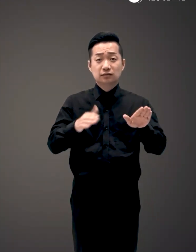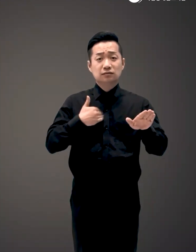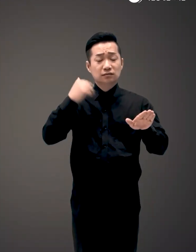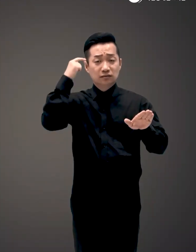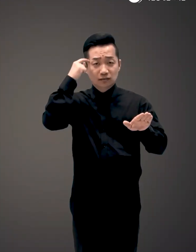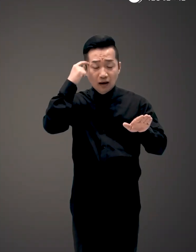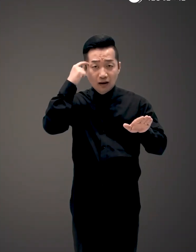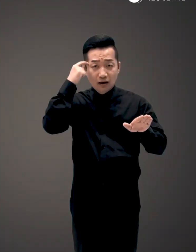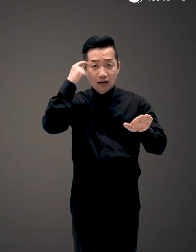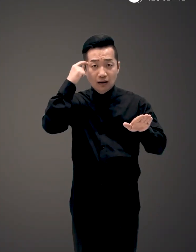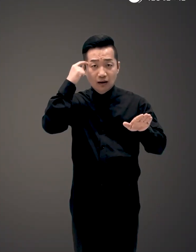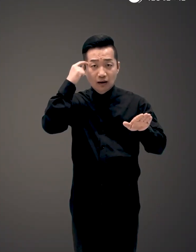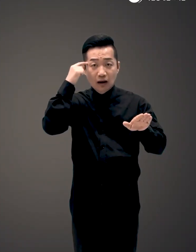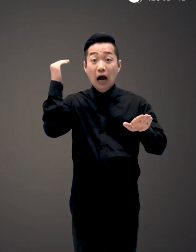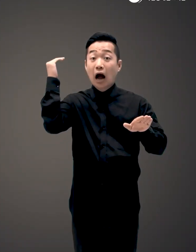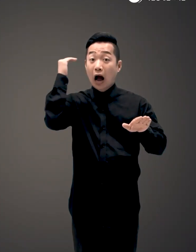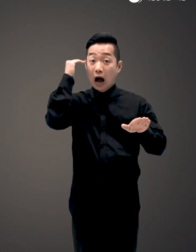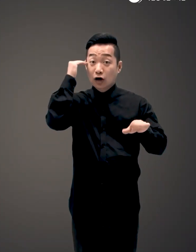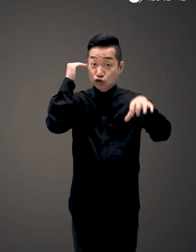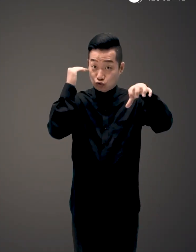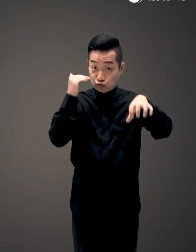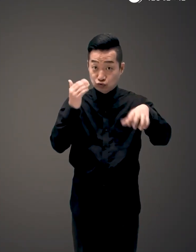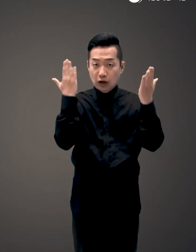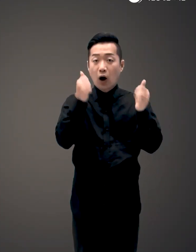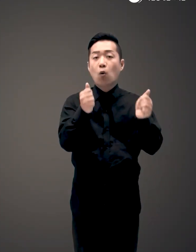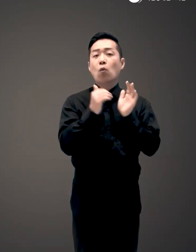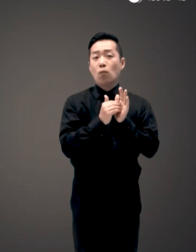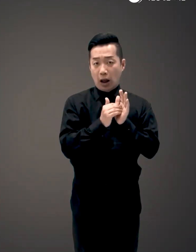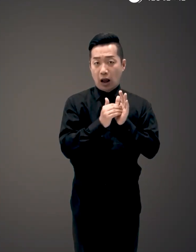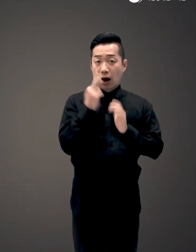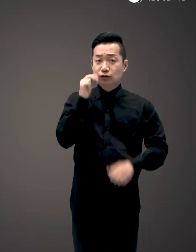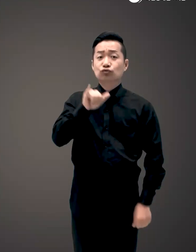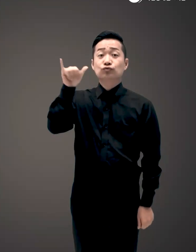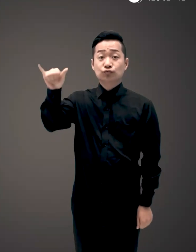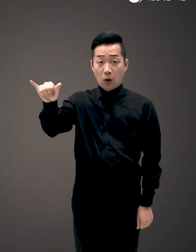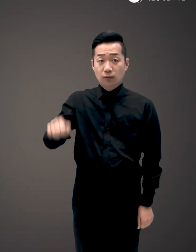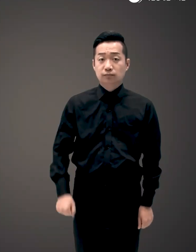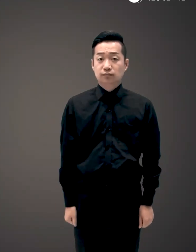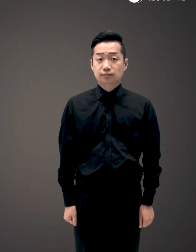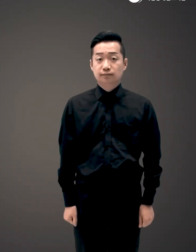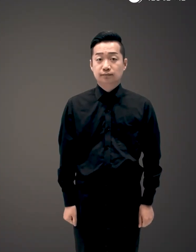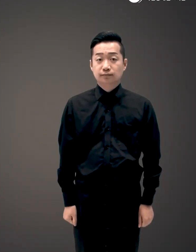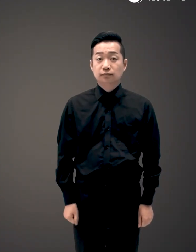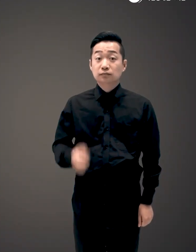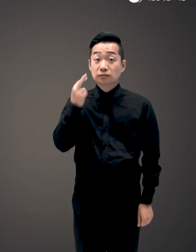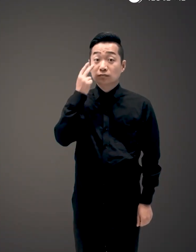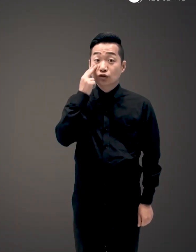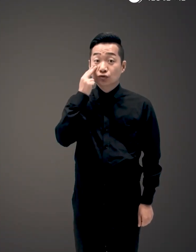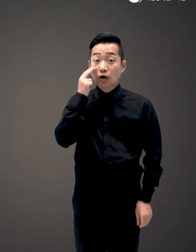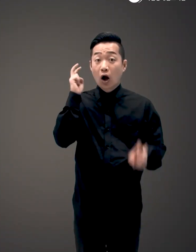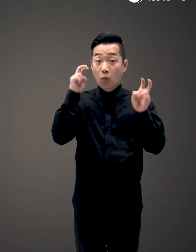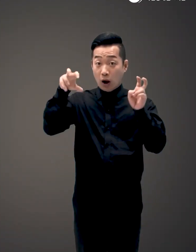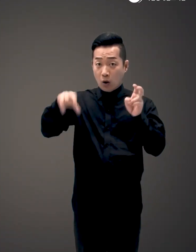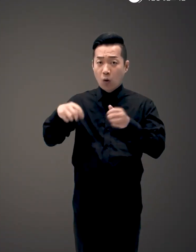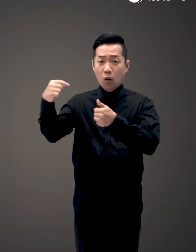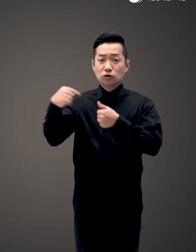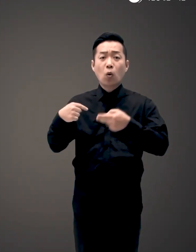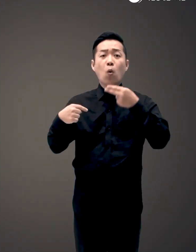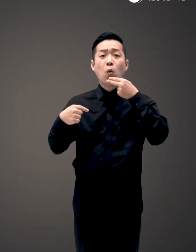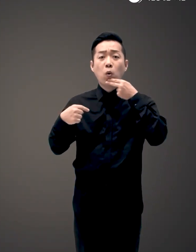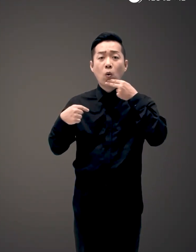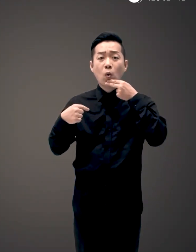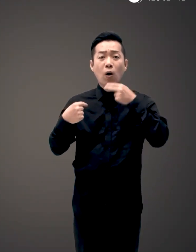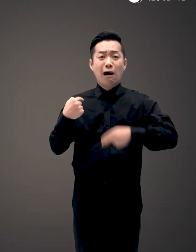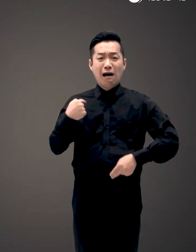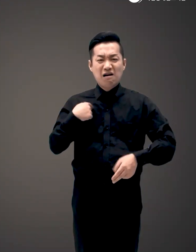지금 생각해보면 제가 한국에서 졸업 후에 미국에 갔던 것도, 그리고 미국 회사들에서 시키지도 않은